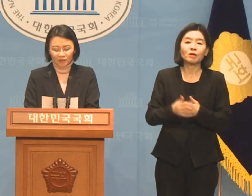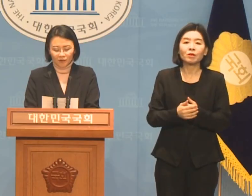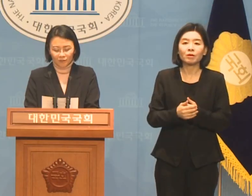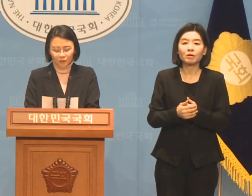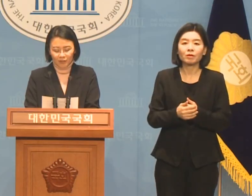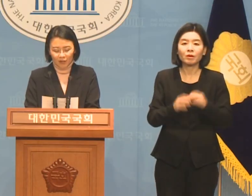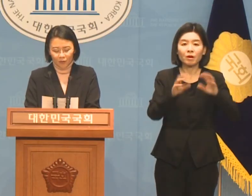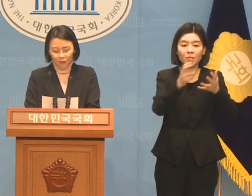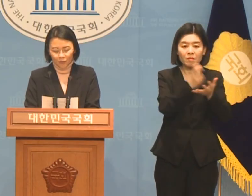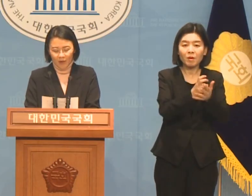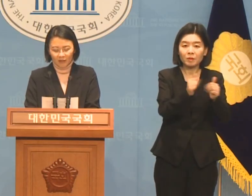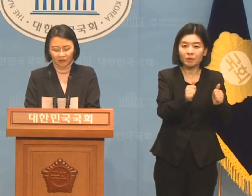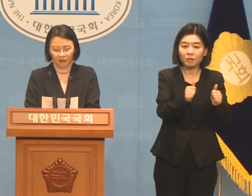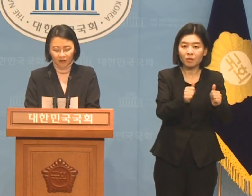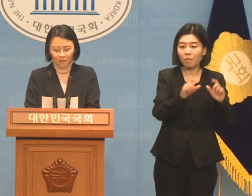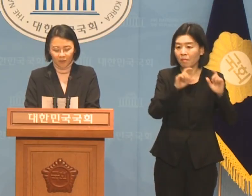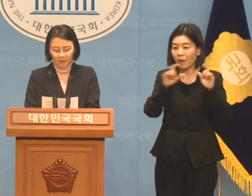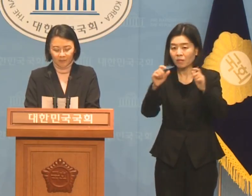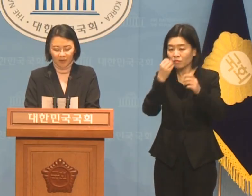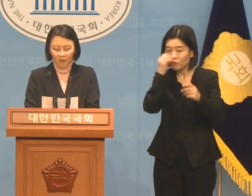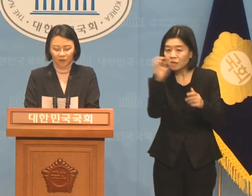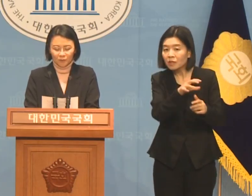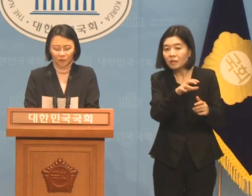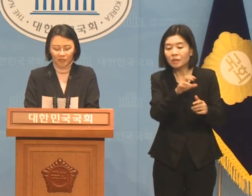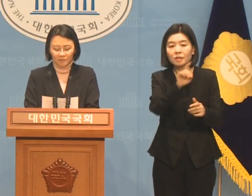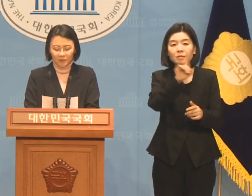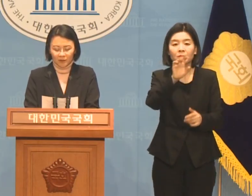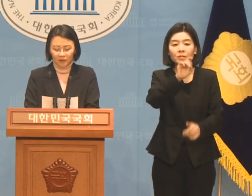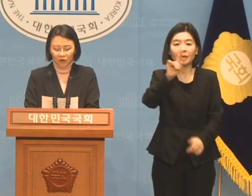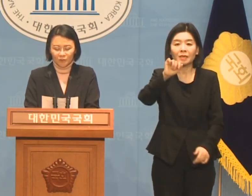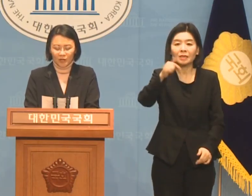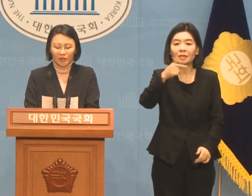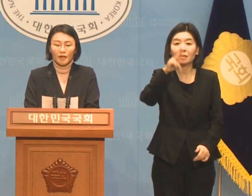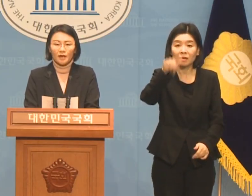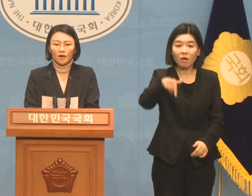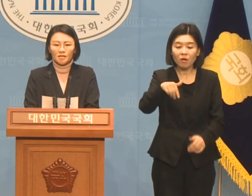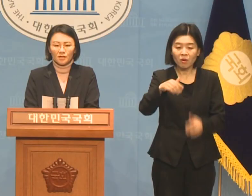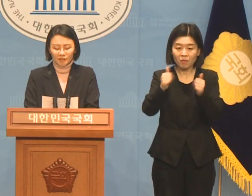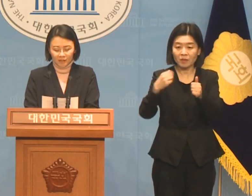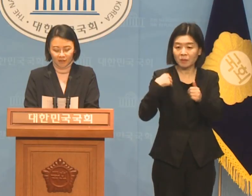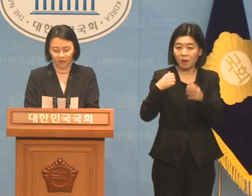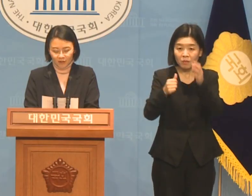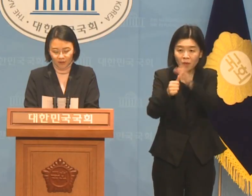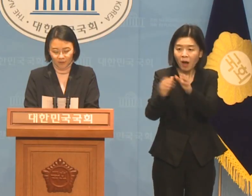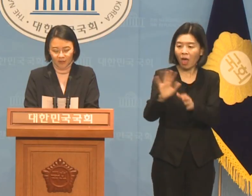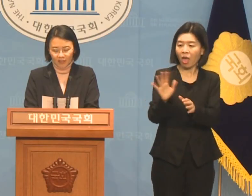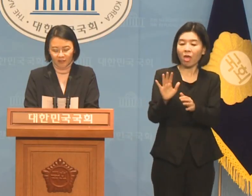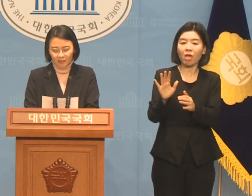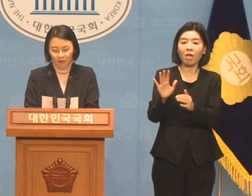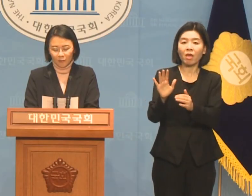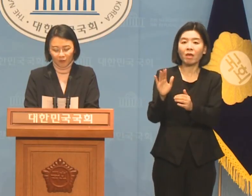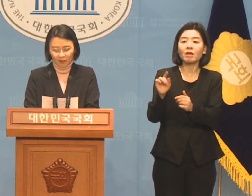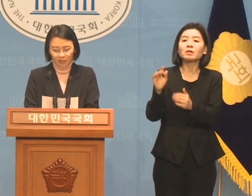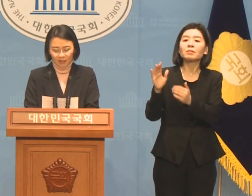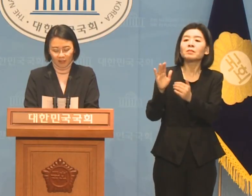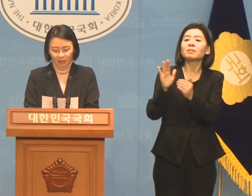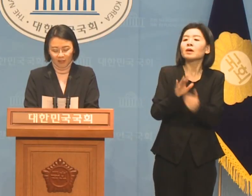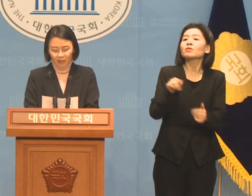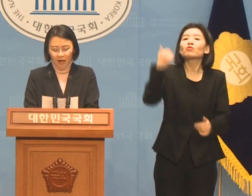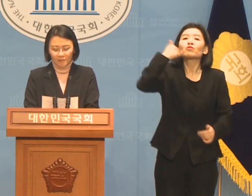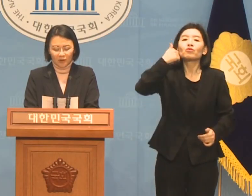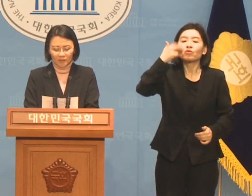헌법재판소의 결정을 무시하고 마은혁 헌법재판관 후보자 임명을 거부해 헌정질서를 유린하는